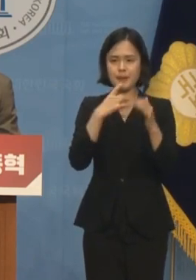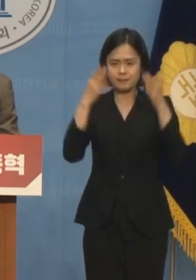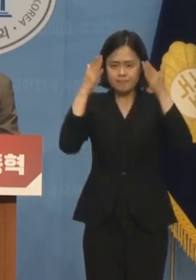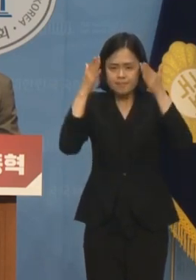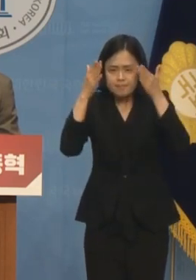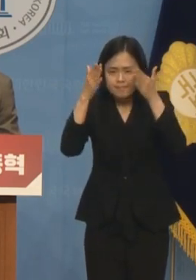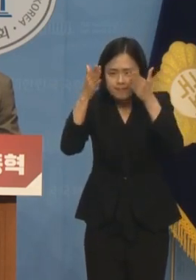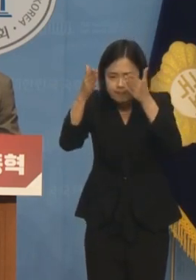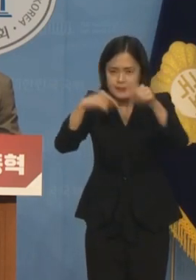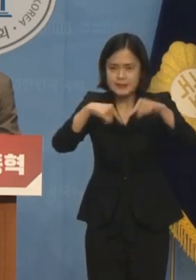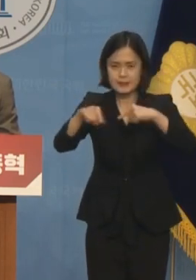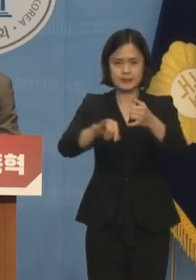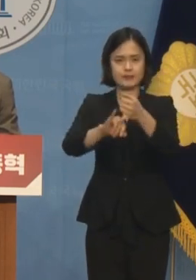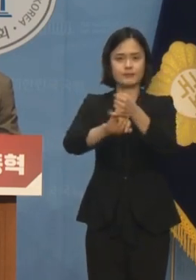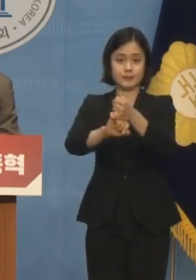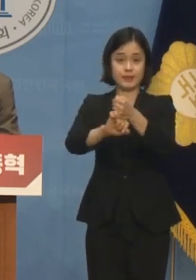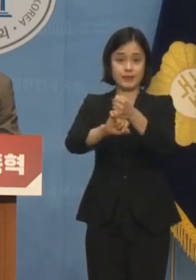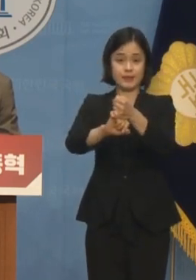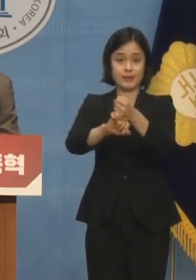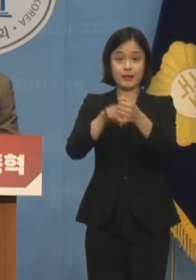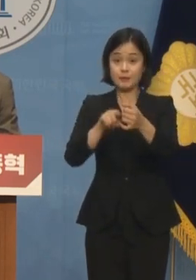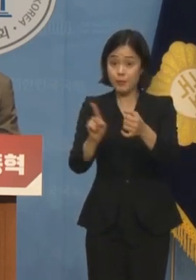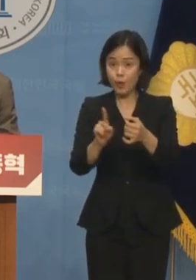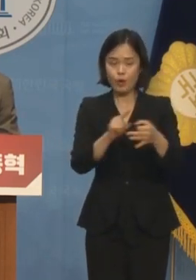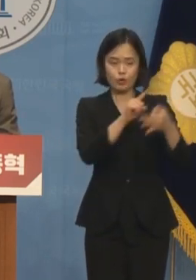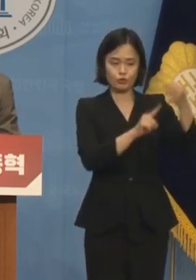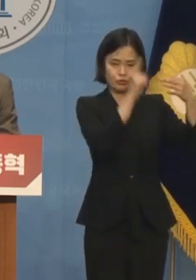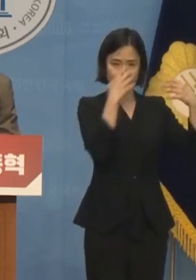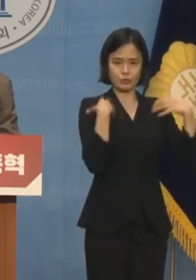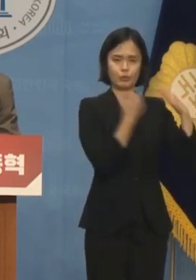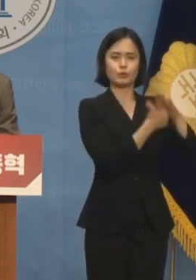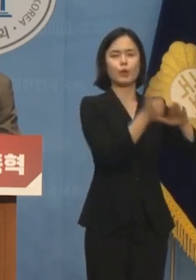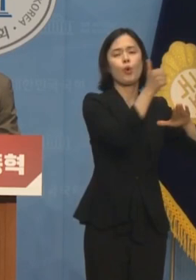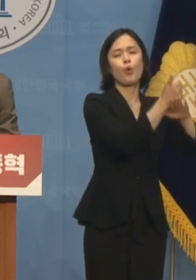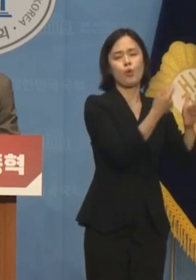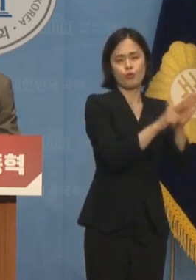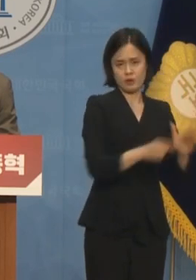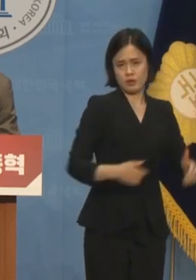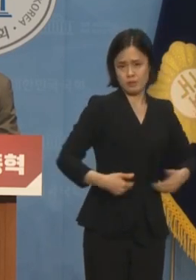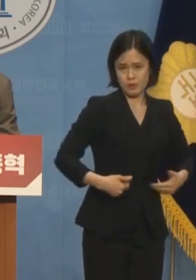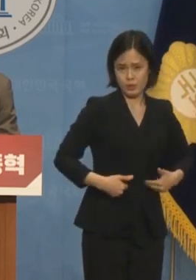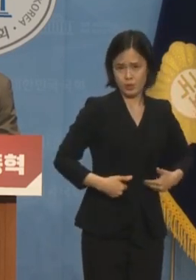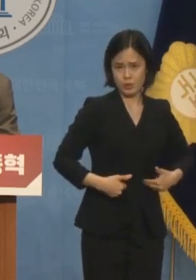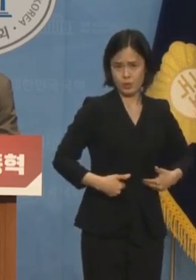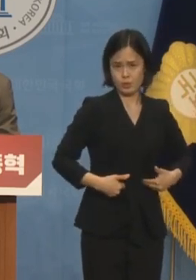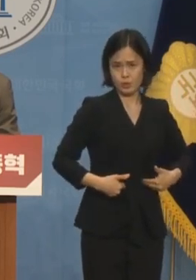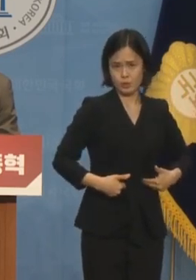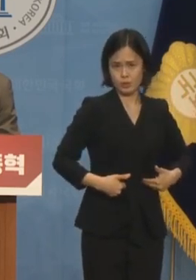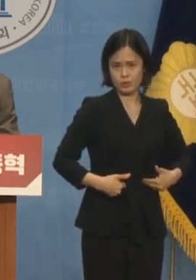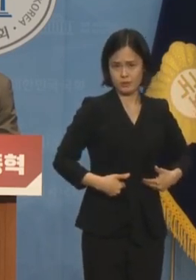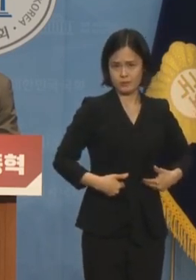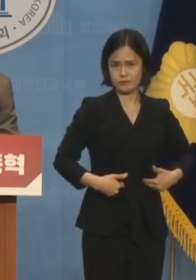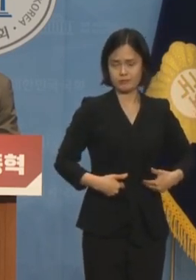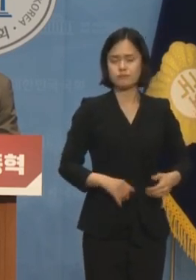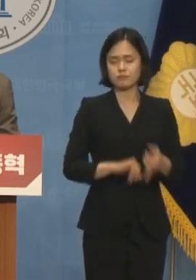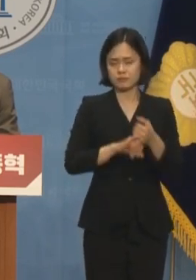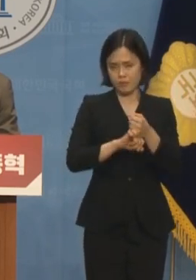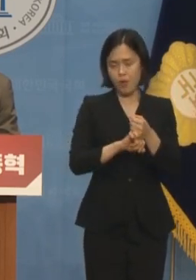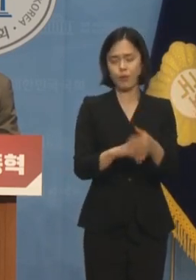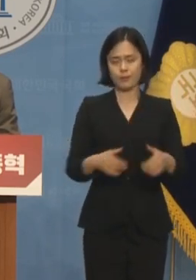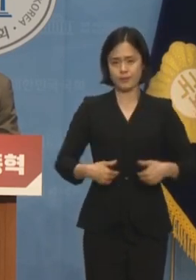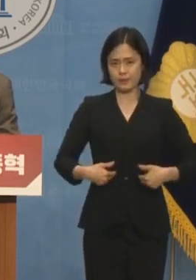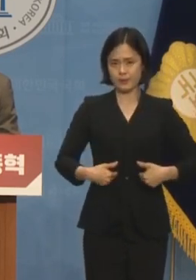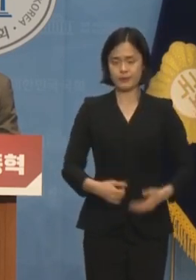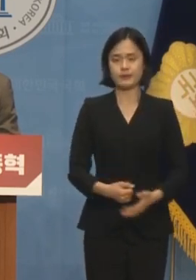나아가겠습니다. 저는 그것이 결국에는 윤석열 정부의 성공과 정권 재창출을 이루는 길이라고 믿습니다.